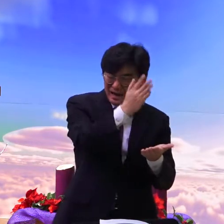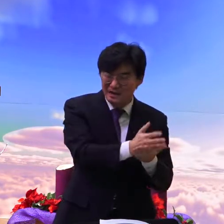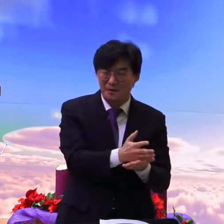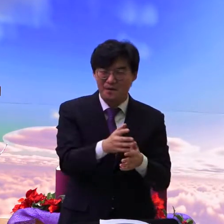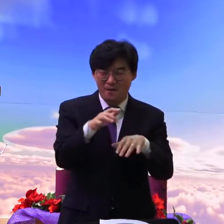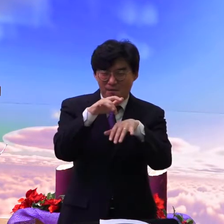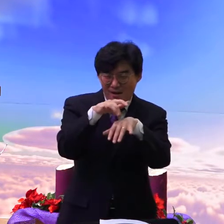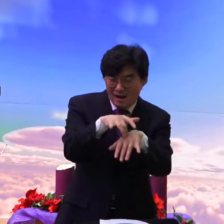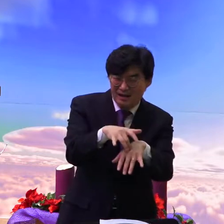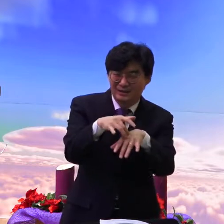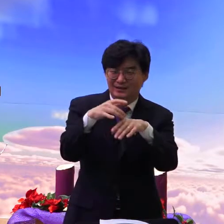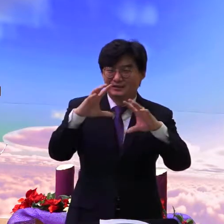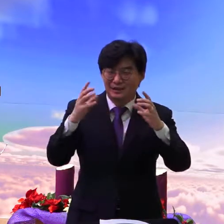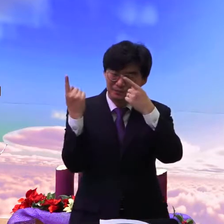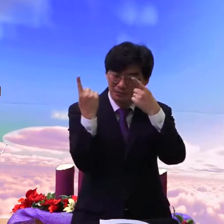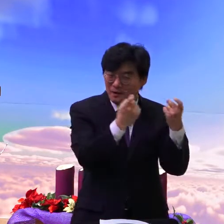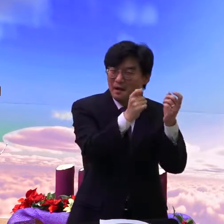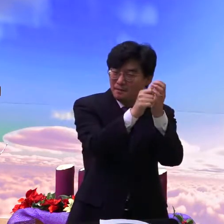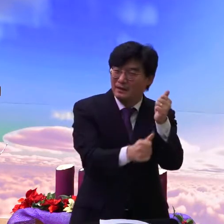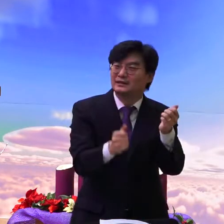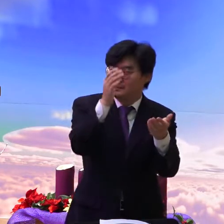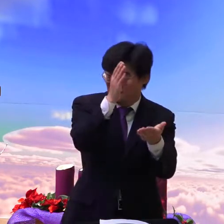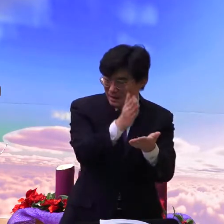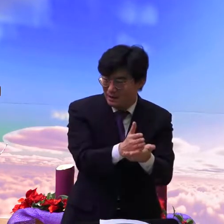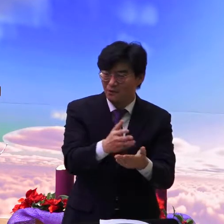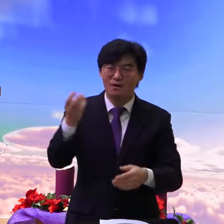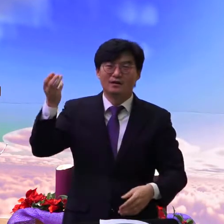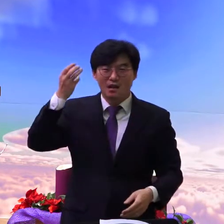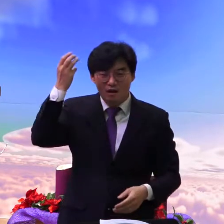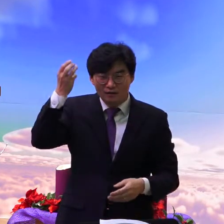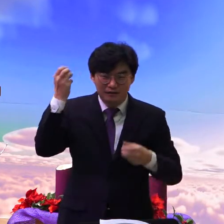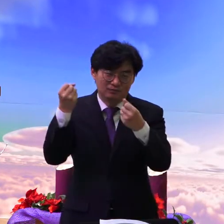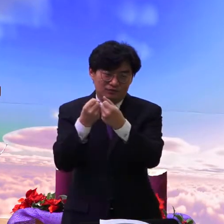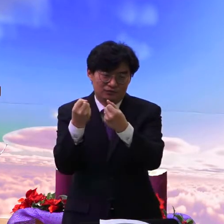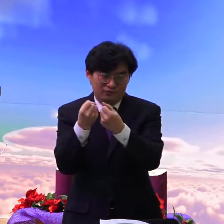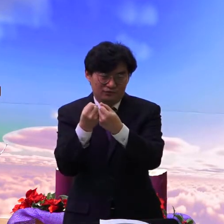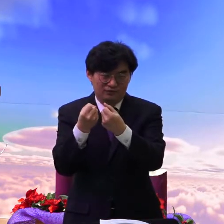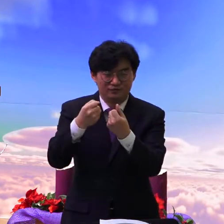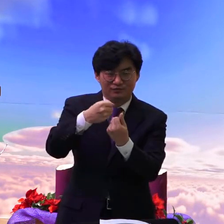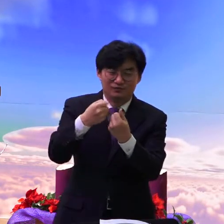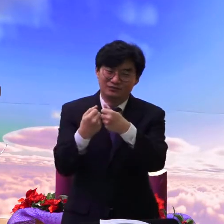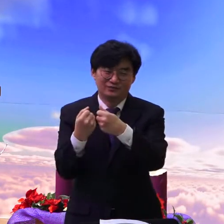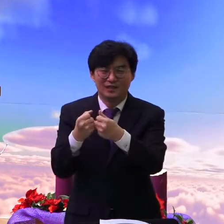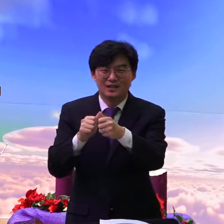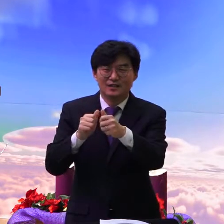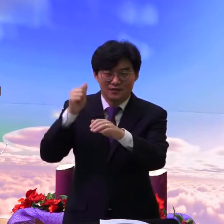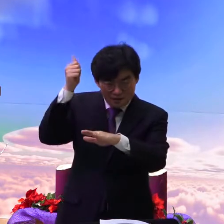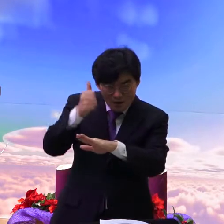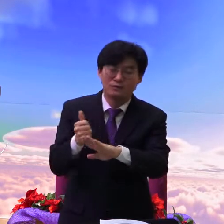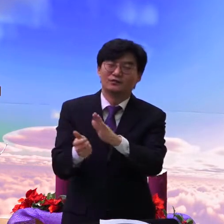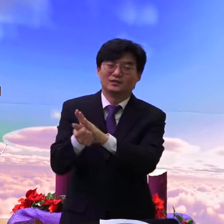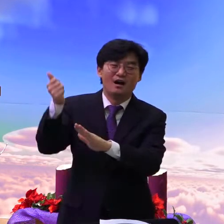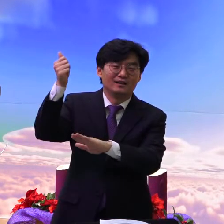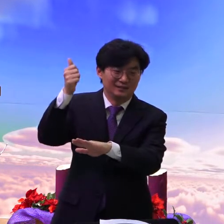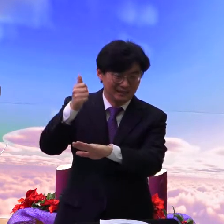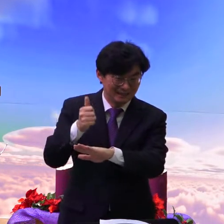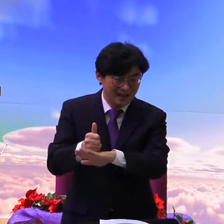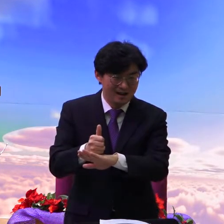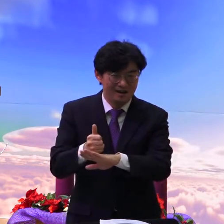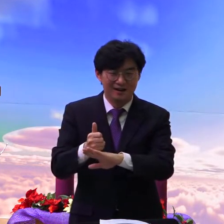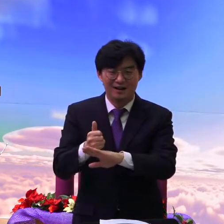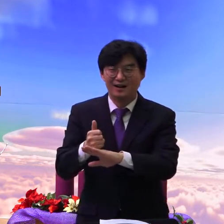마귀의 괴계를 능히 이기고 그렇게 영적인 싸움을 싸우라고 바울은 도전했습니다. 이 모든